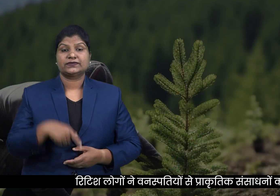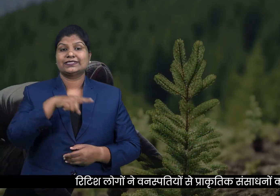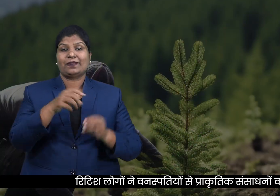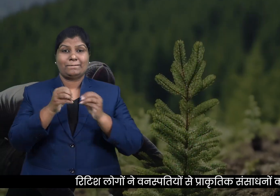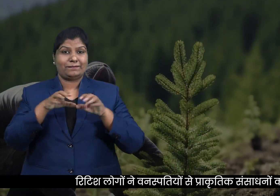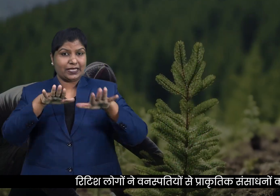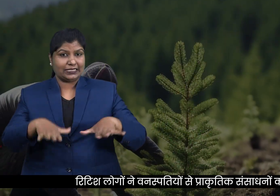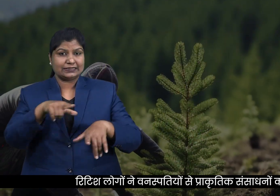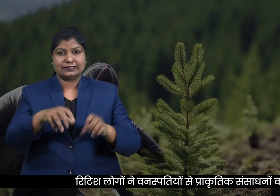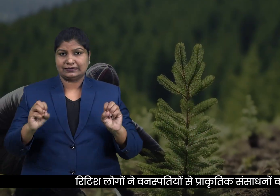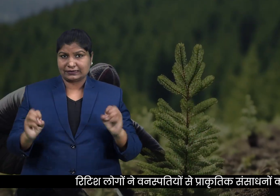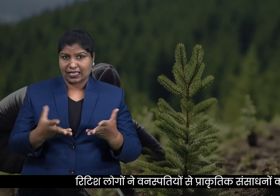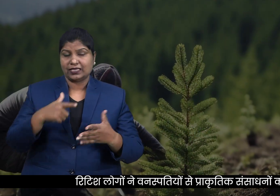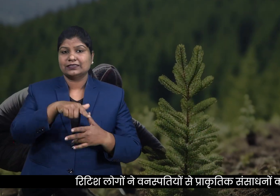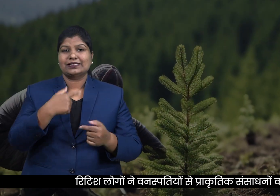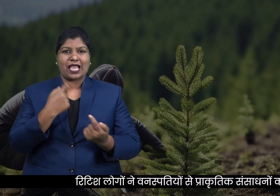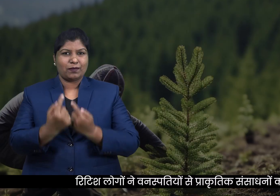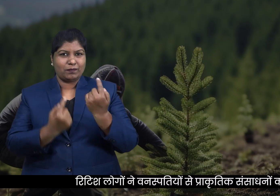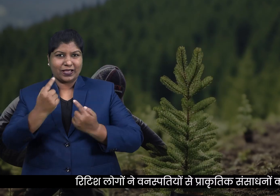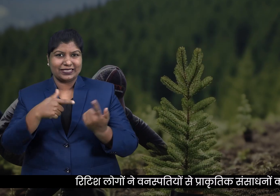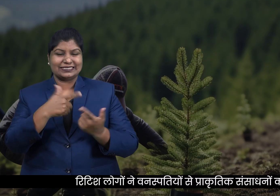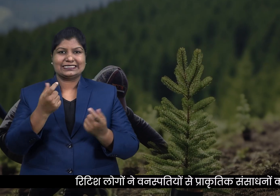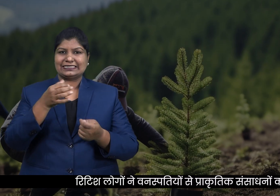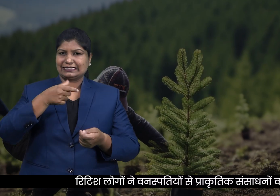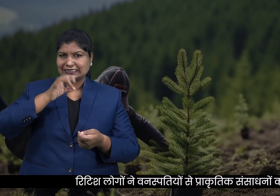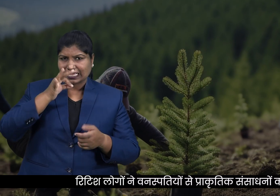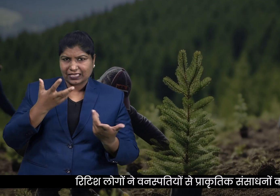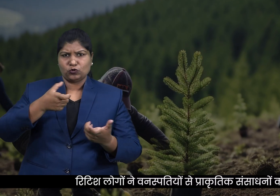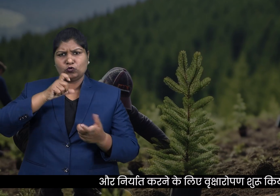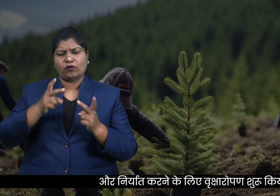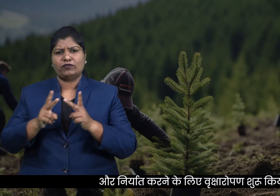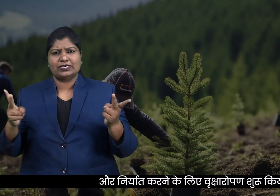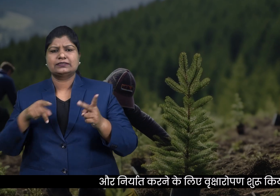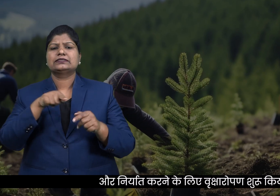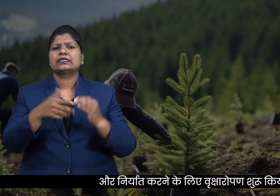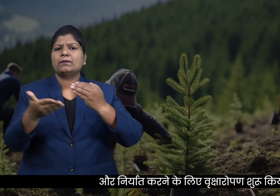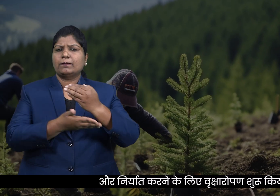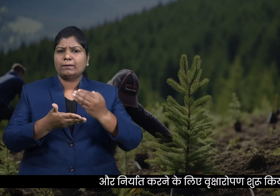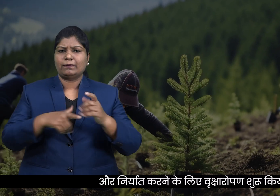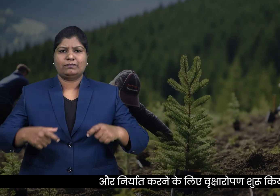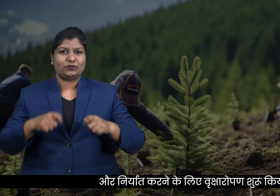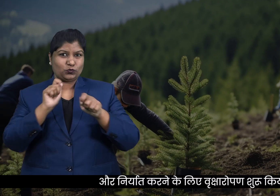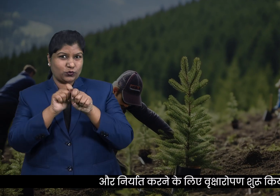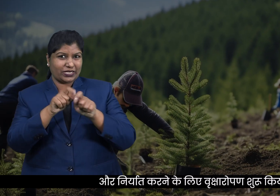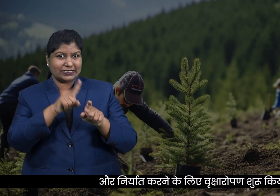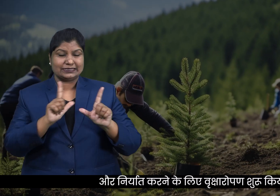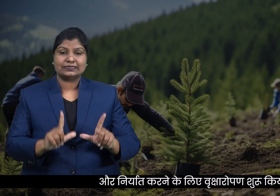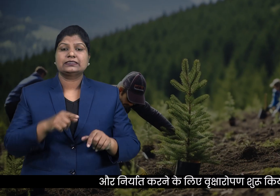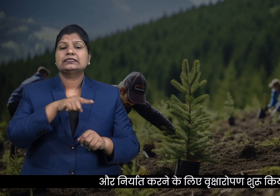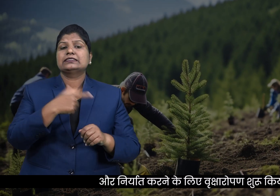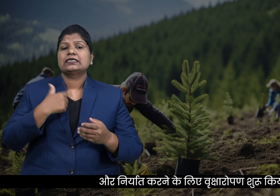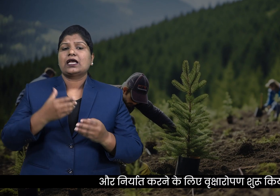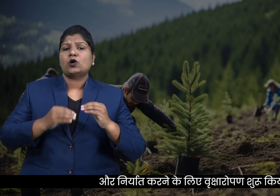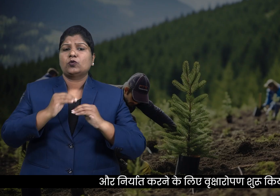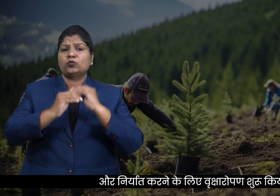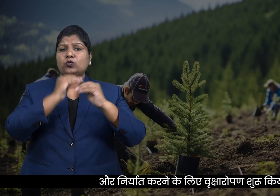ब्रिटिश लोगों ने वनस्पतियों से प्राकृतिक संसाधनों को बढ़ाने और निर्यात करने के लिए